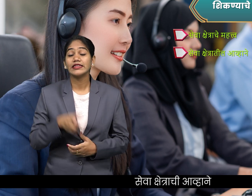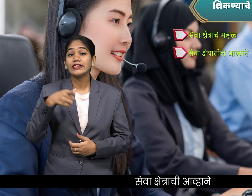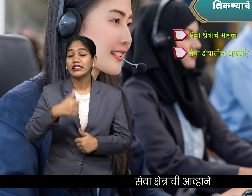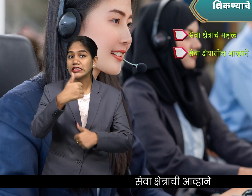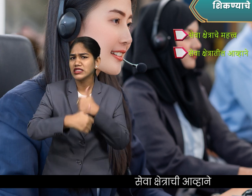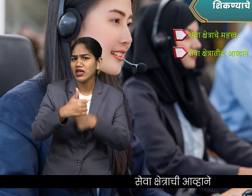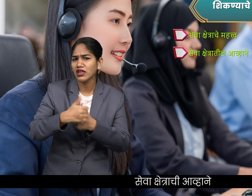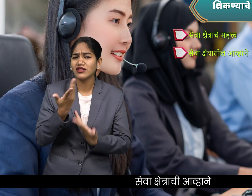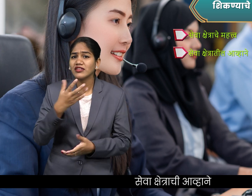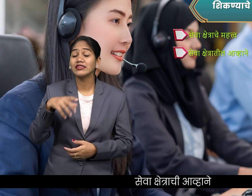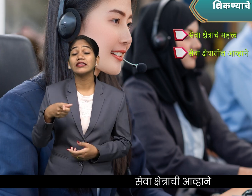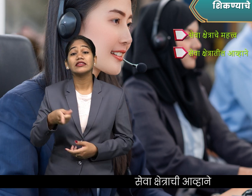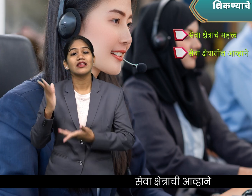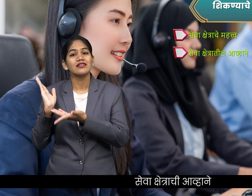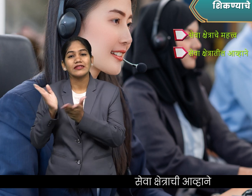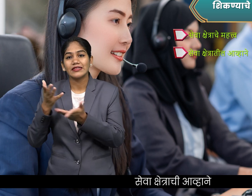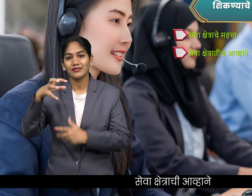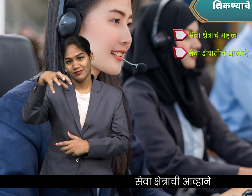सेवा क्षेत्राची आव्हाने.